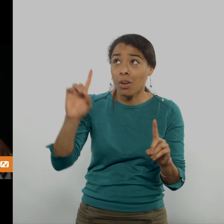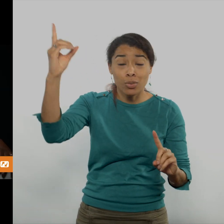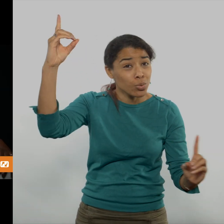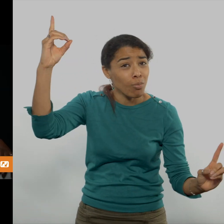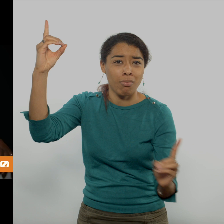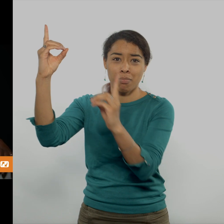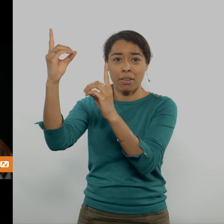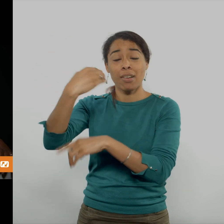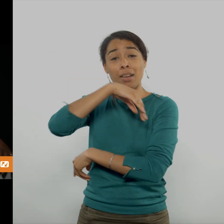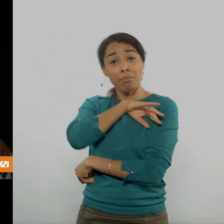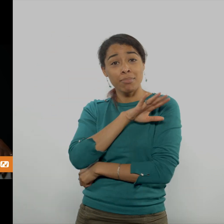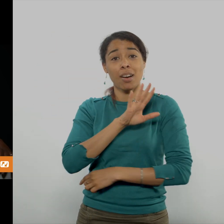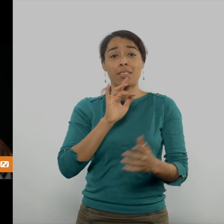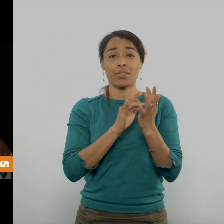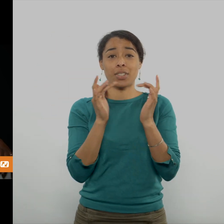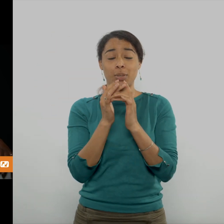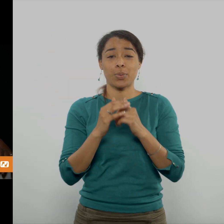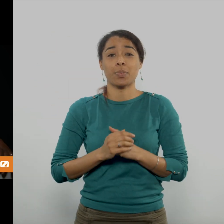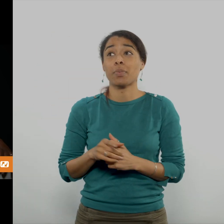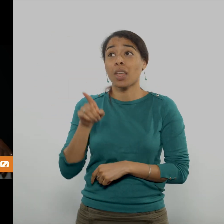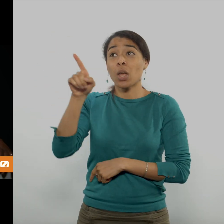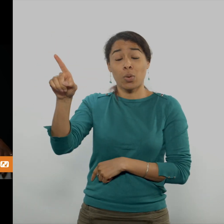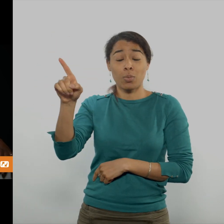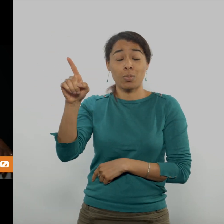trouver Dieu, comme je l'ai trouvé à travers Jésus,